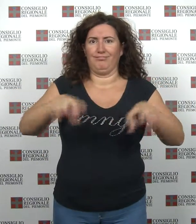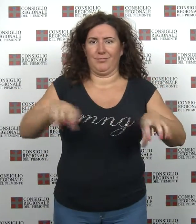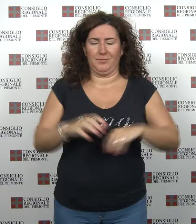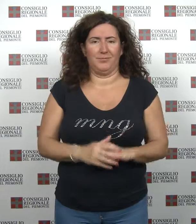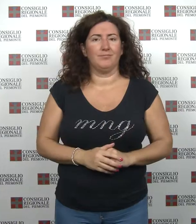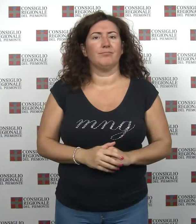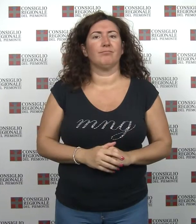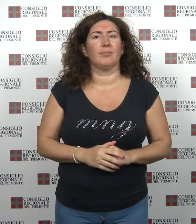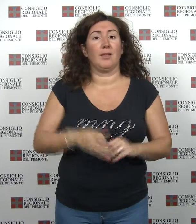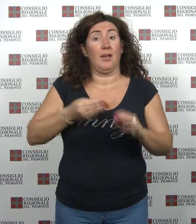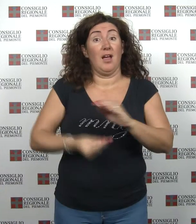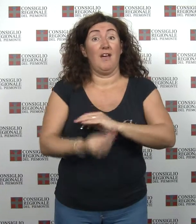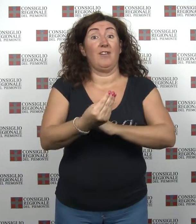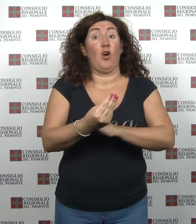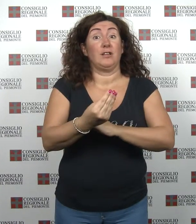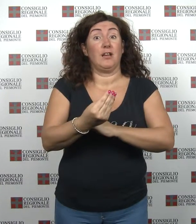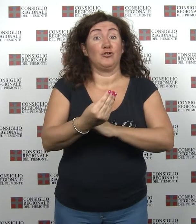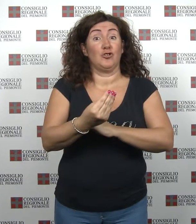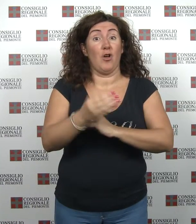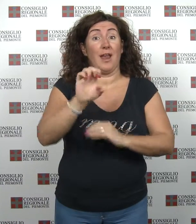Dibattito sulla fecondazione eterologa.